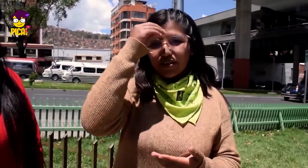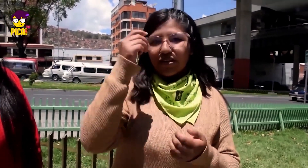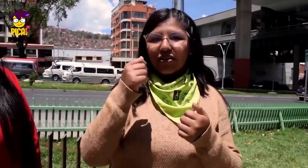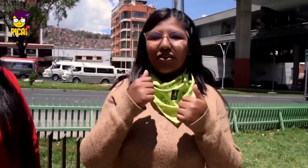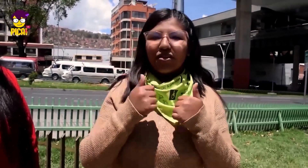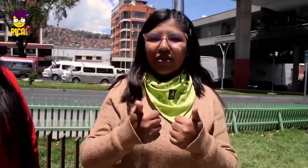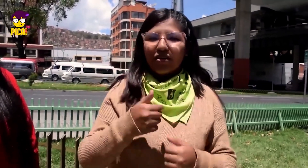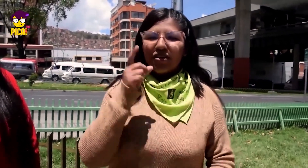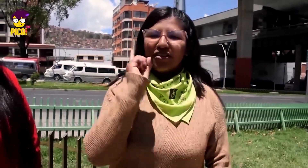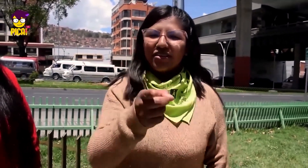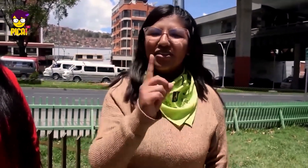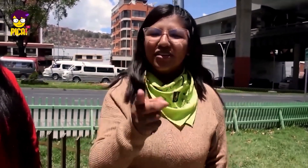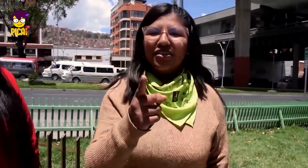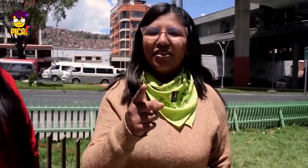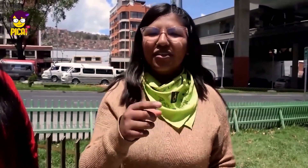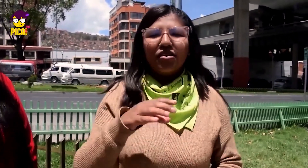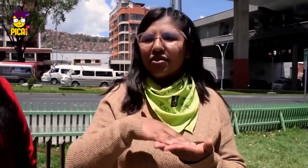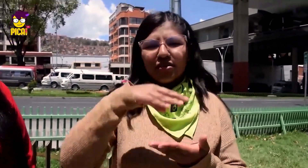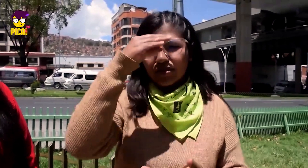personas aprendan, deben